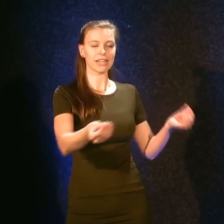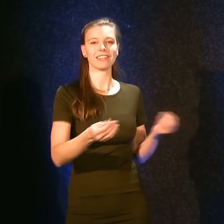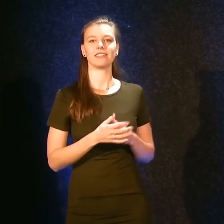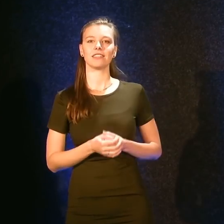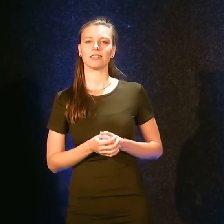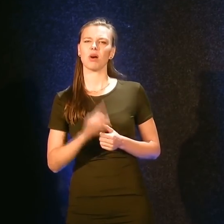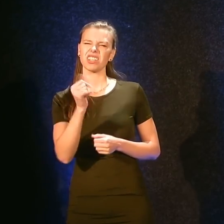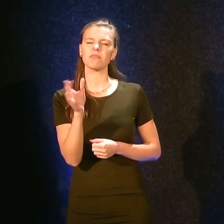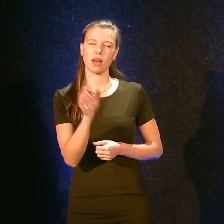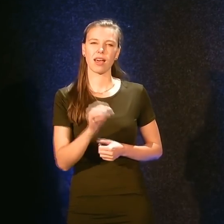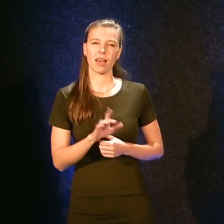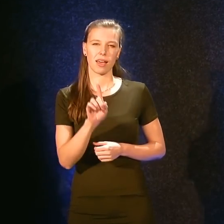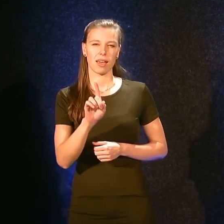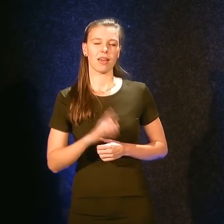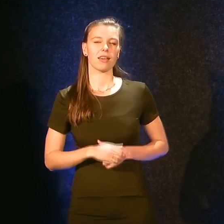bij.